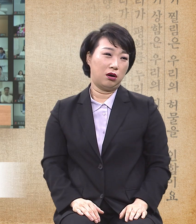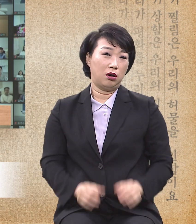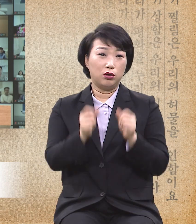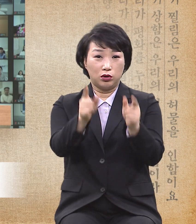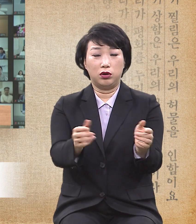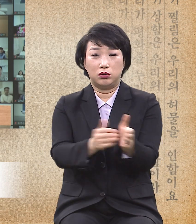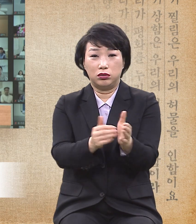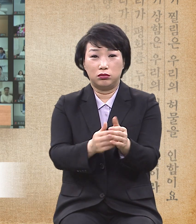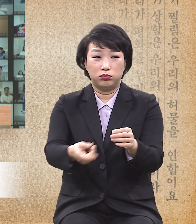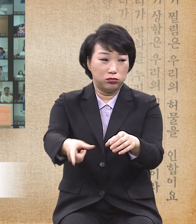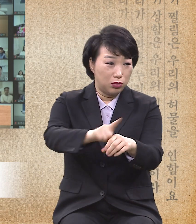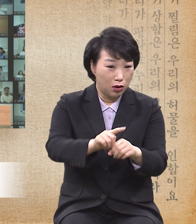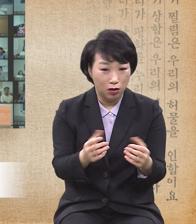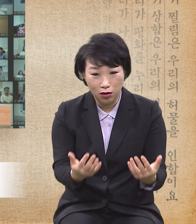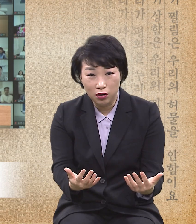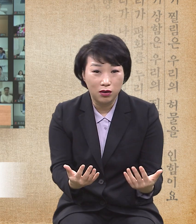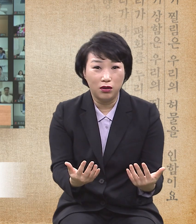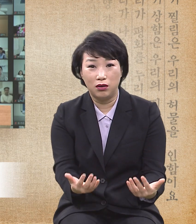기회가 없잖아.